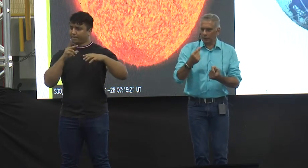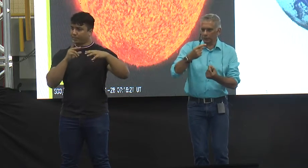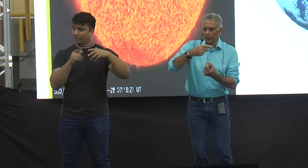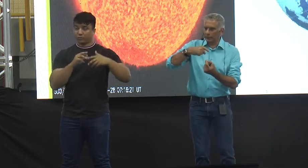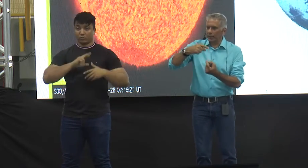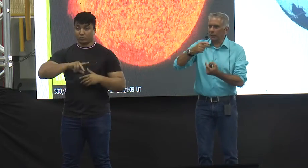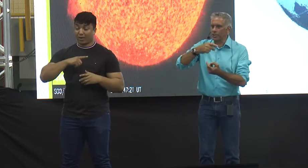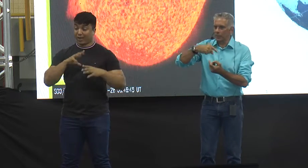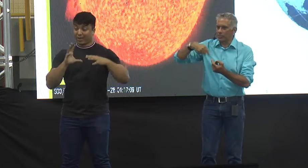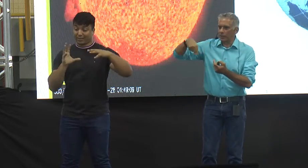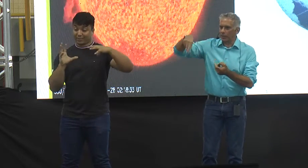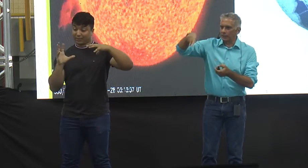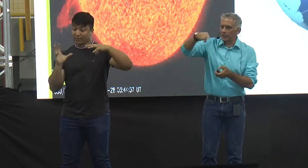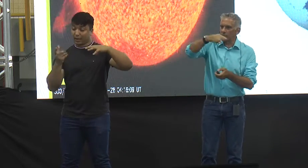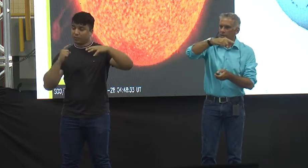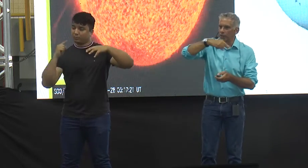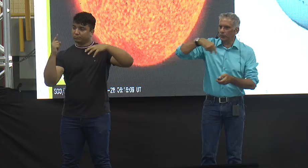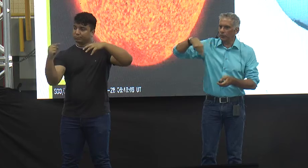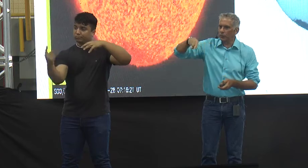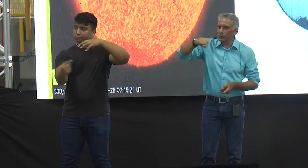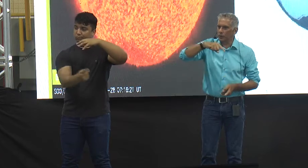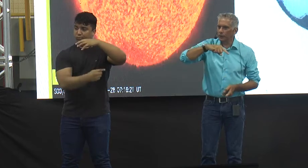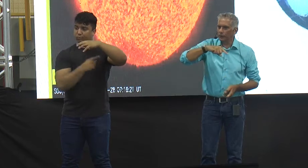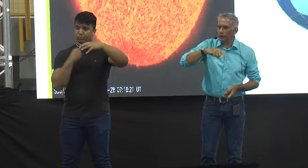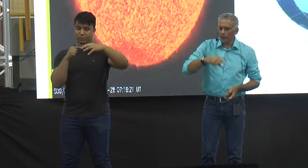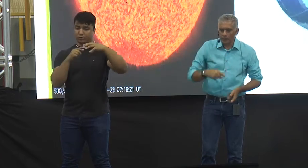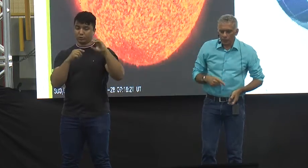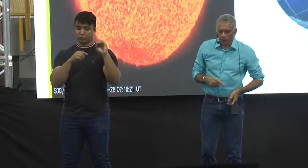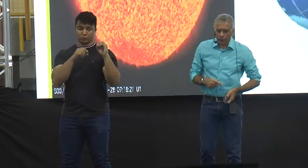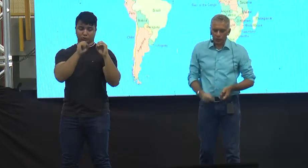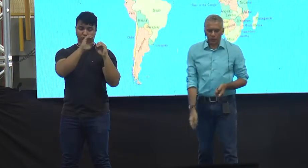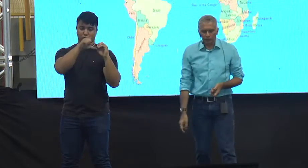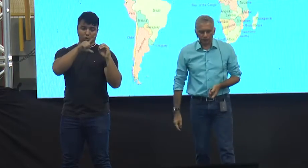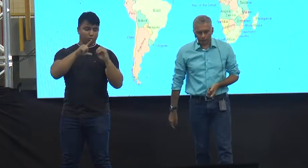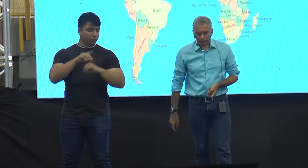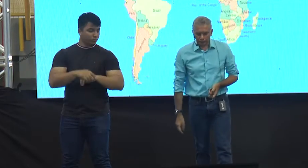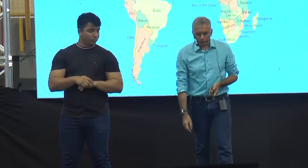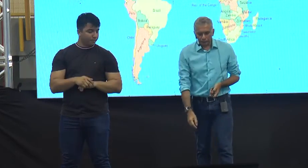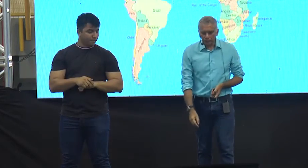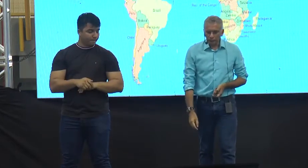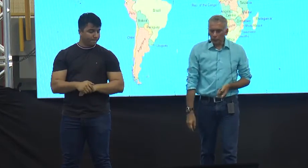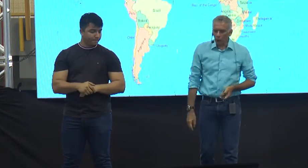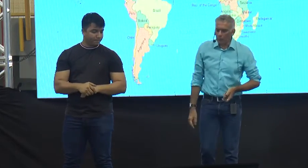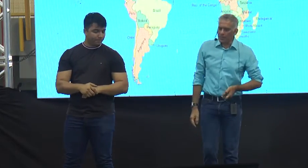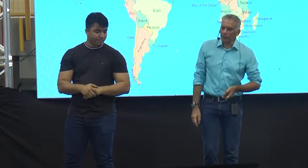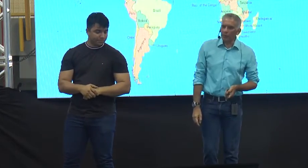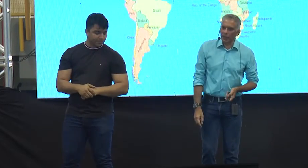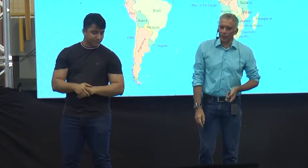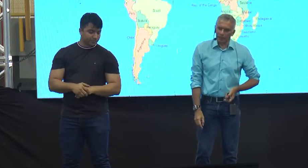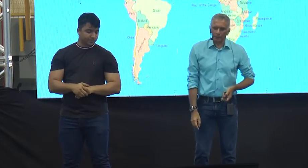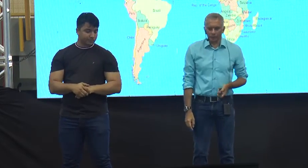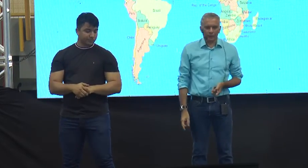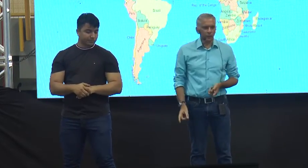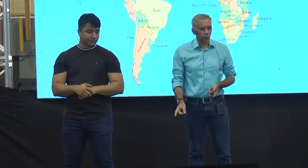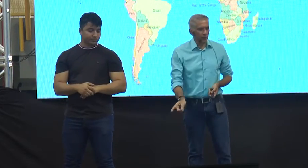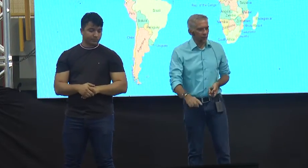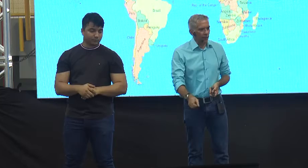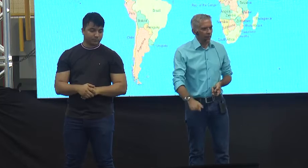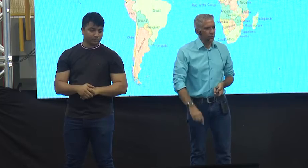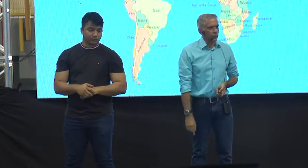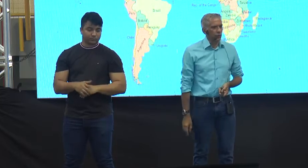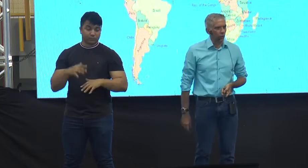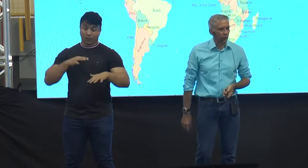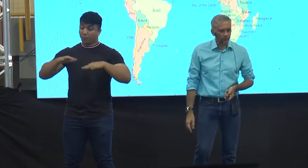Terra, não. É a Terra e os demais planetas que estão em torno do Sol. Professor, observa bem,